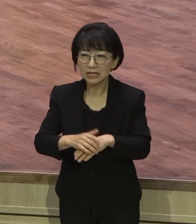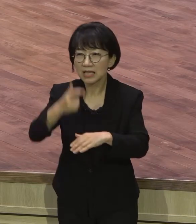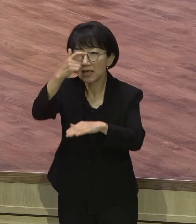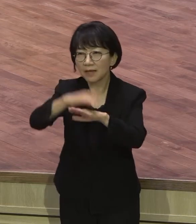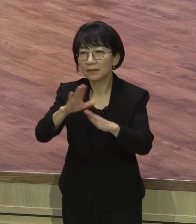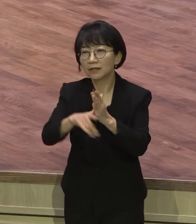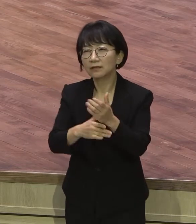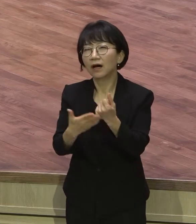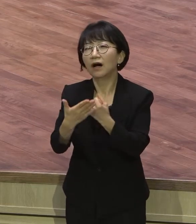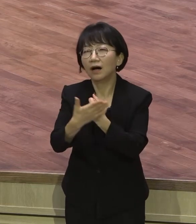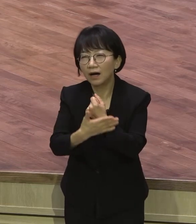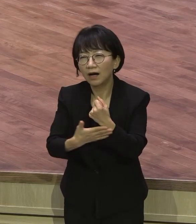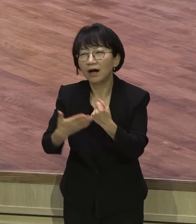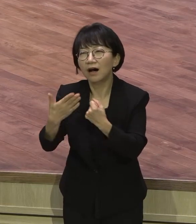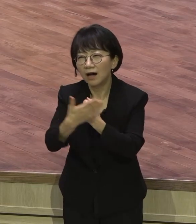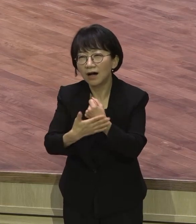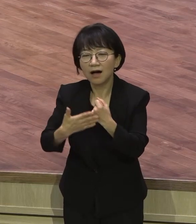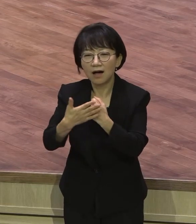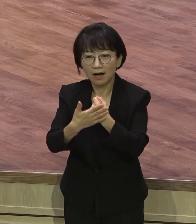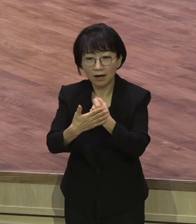은혜를 많이 받아.